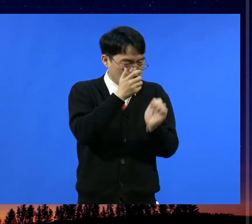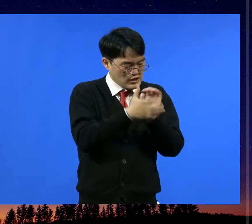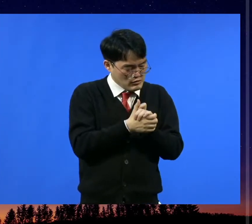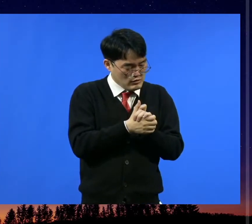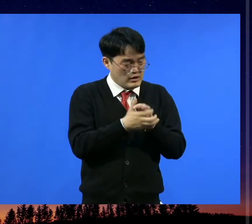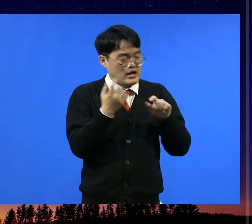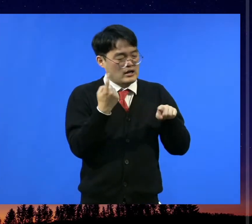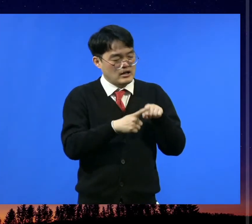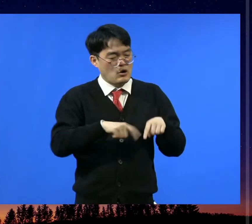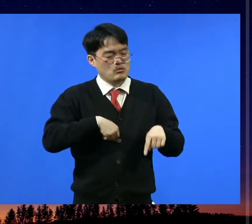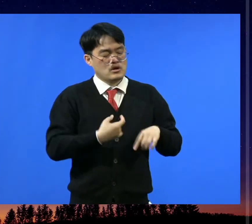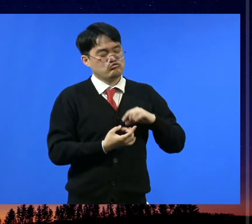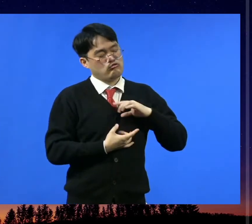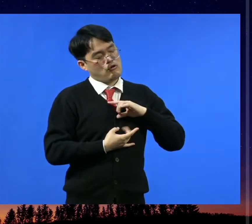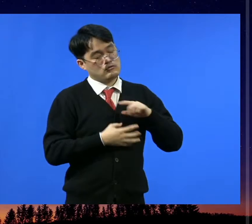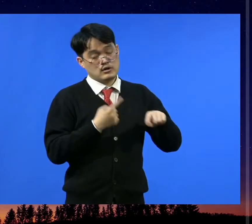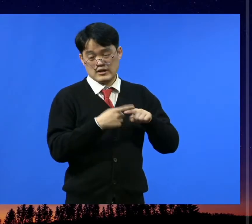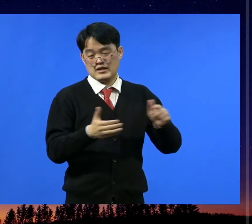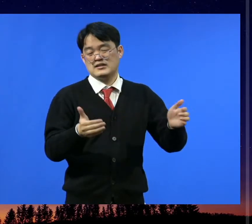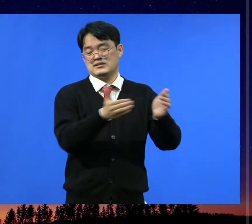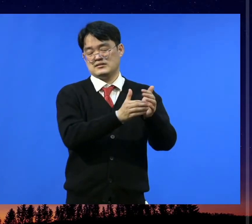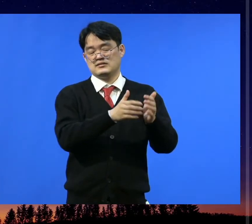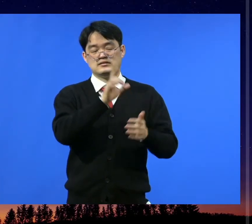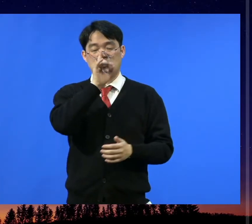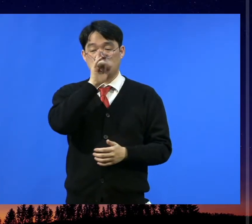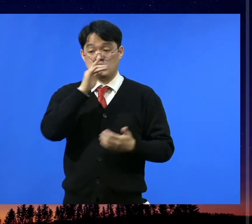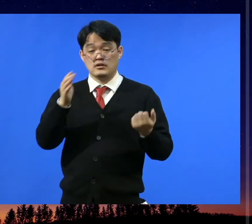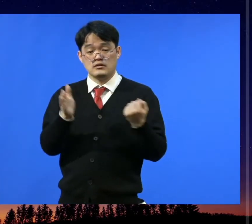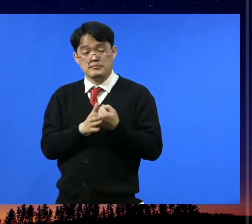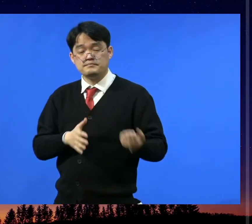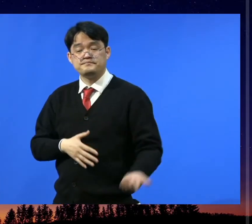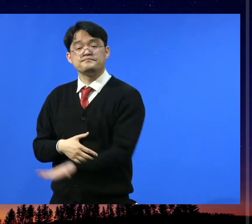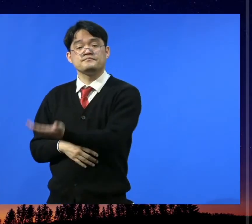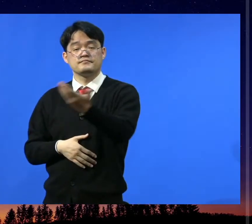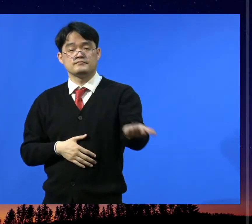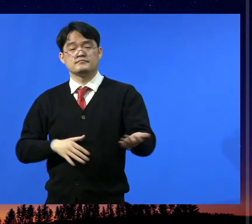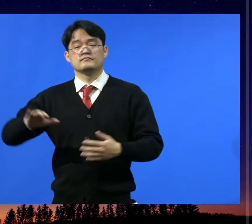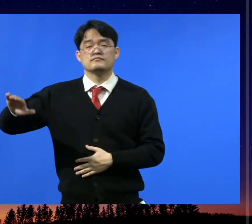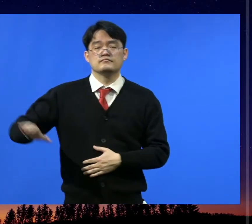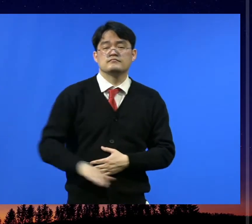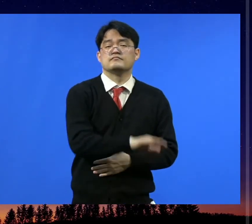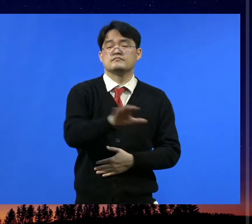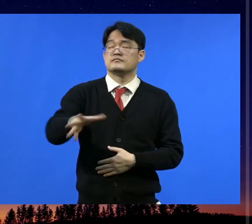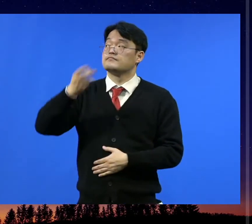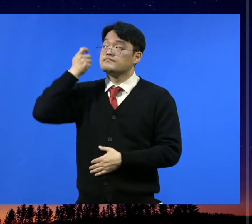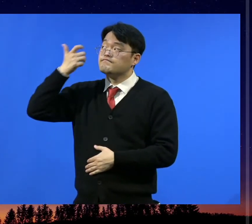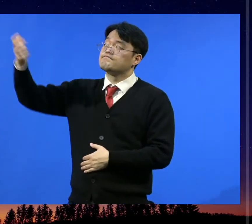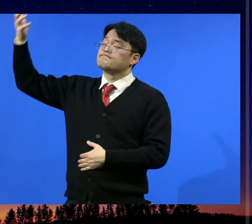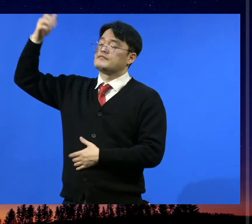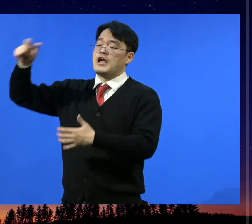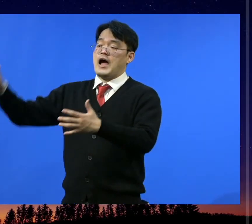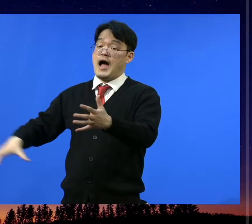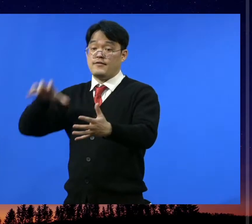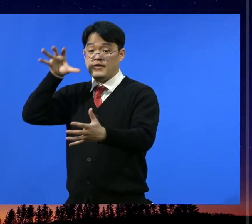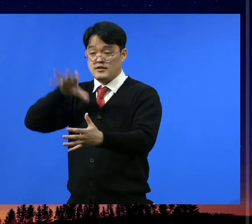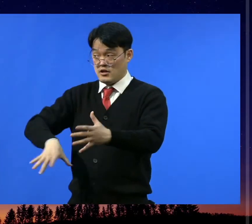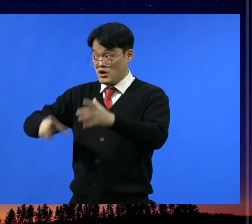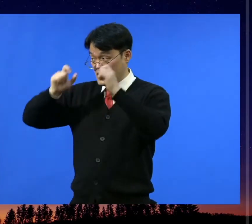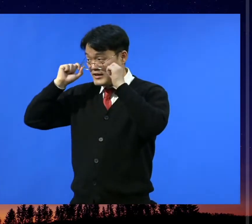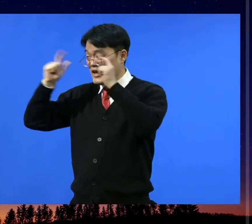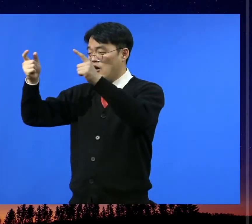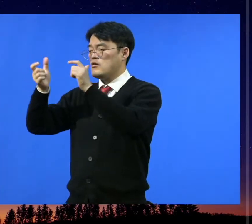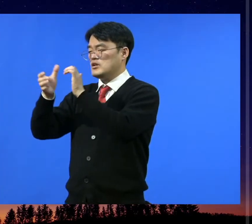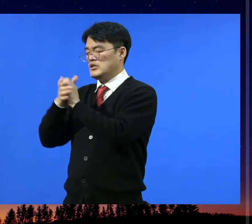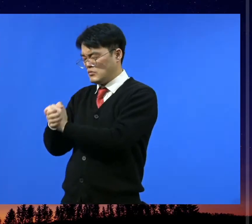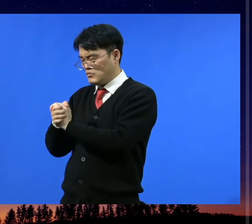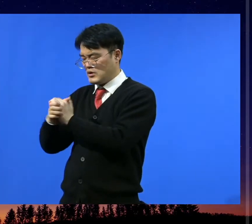하다가 그 소리 하다가 끝나는 거예요. 그러니까 여러분, 우리가 성령 안에서 깨어